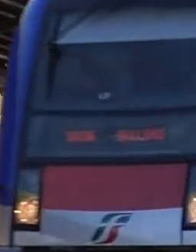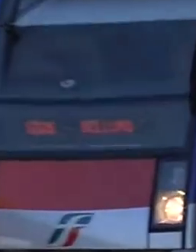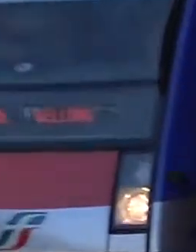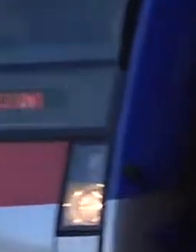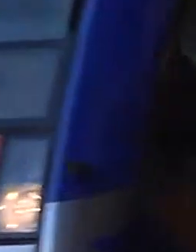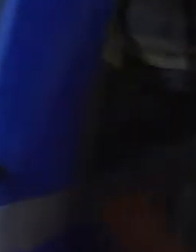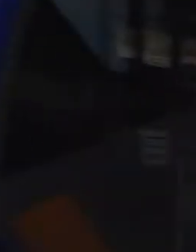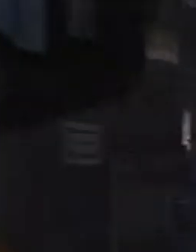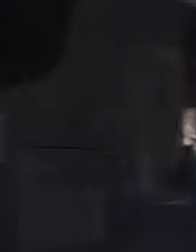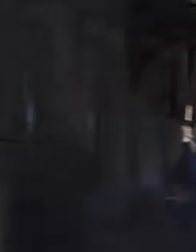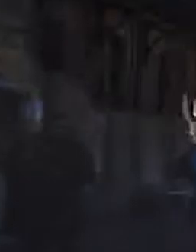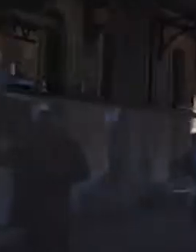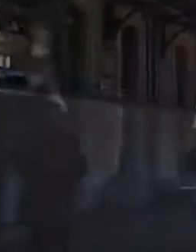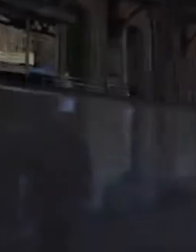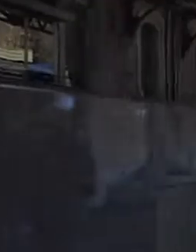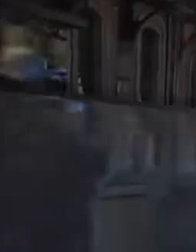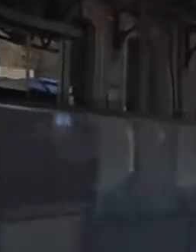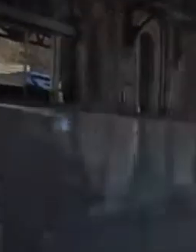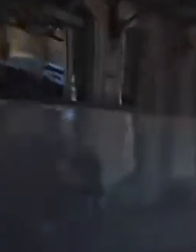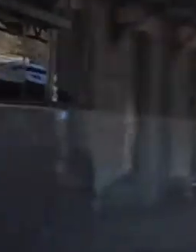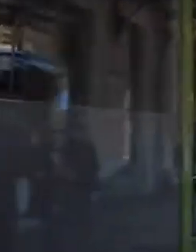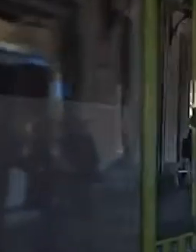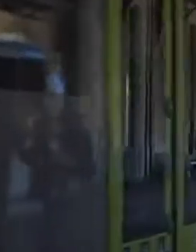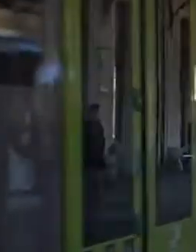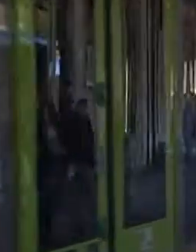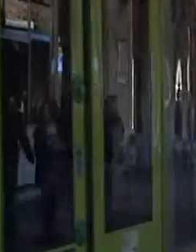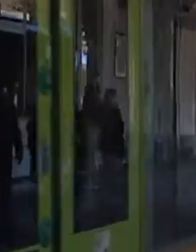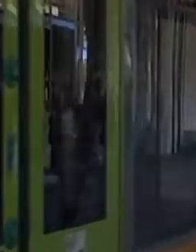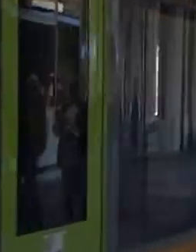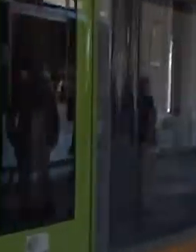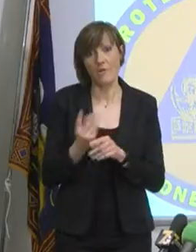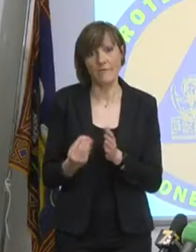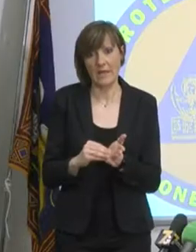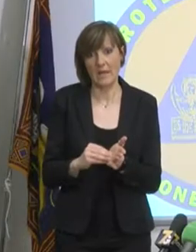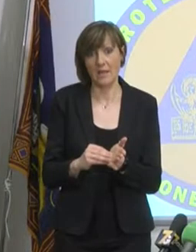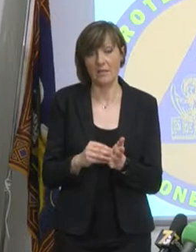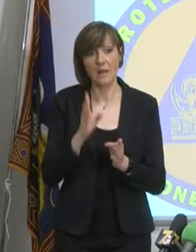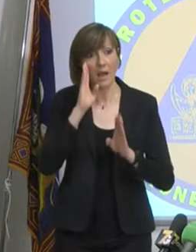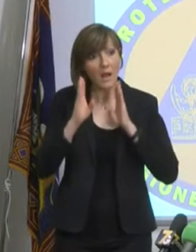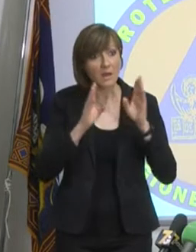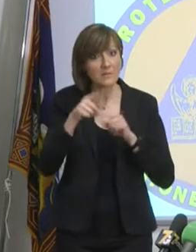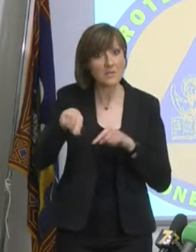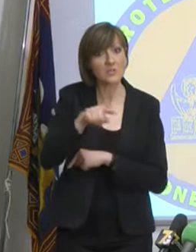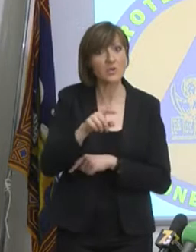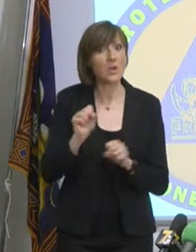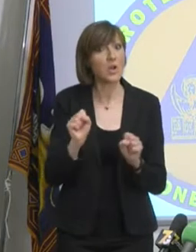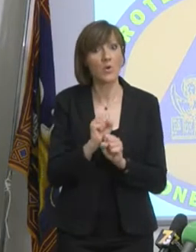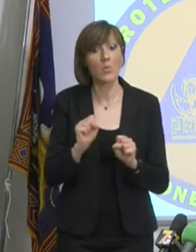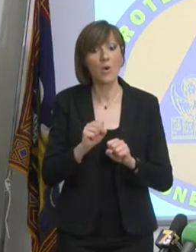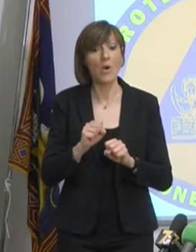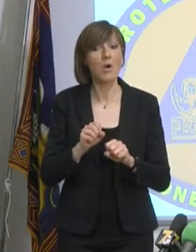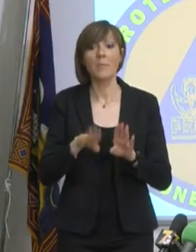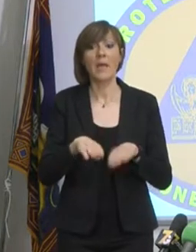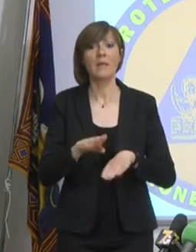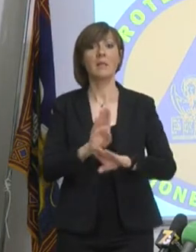dai 400 ai 1000 euro. Mascherina quindi di rigore ma anche buona educazione. Attenzione che non potete mettermi i piedi sul sedile di